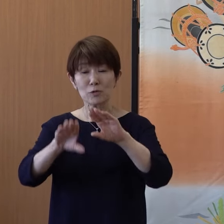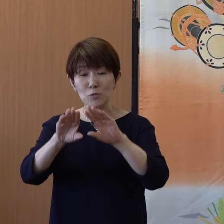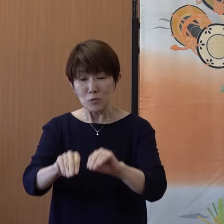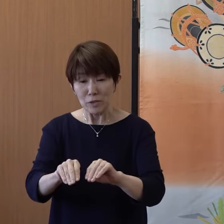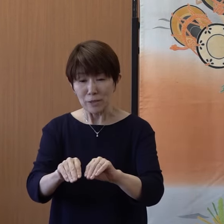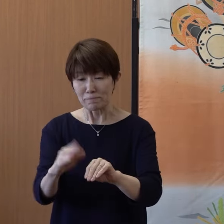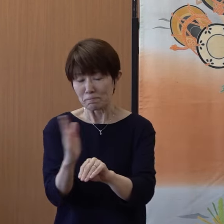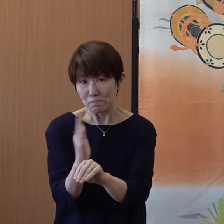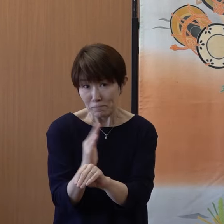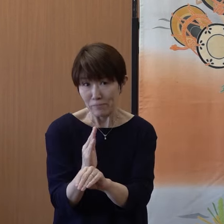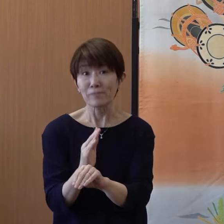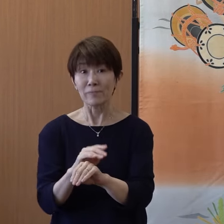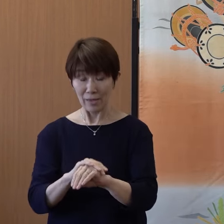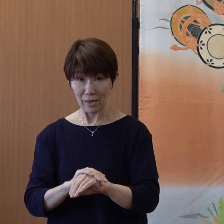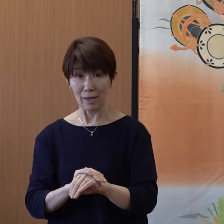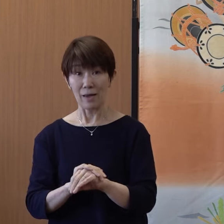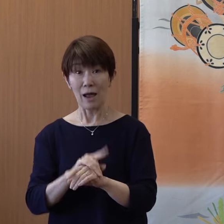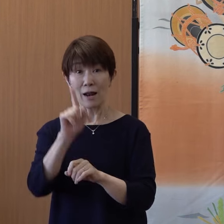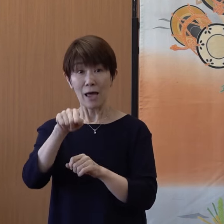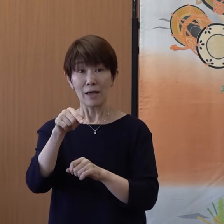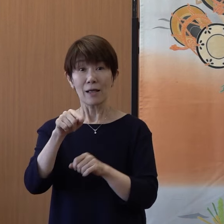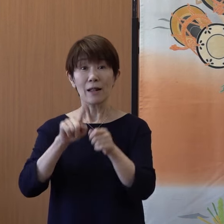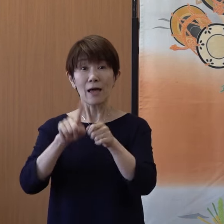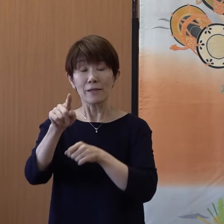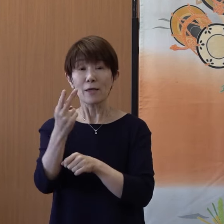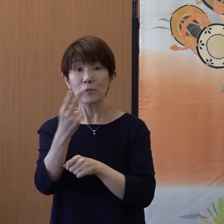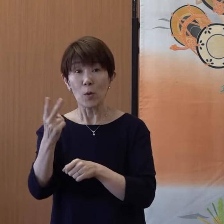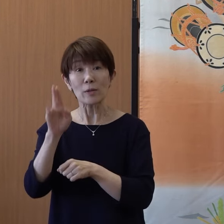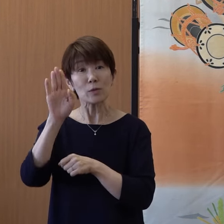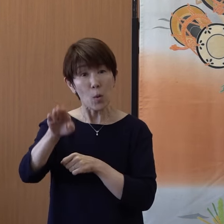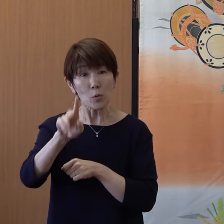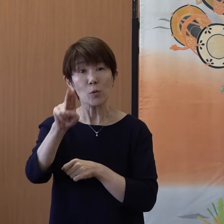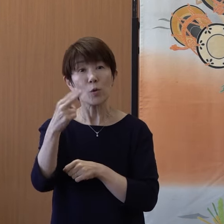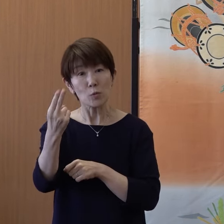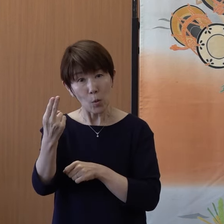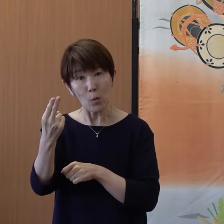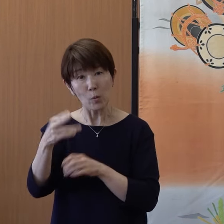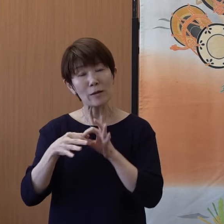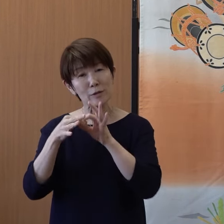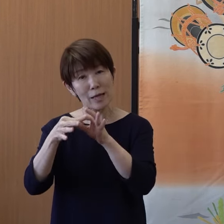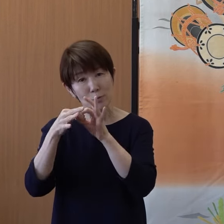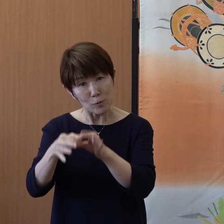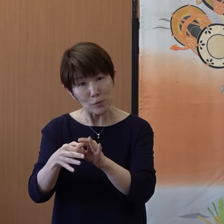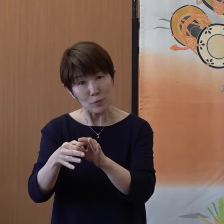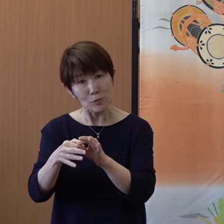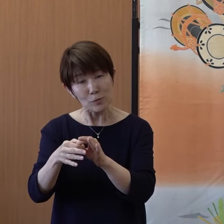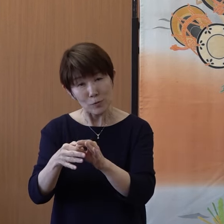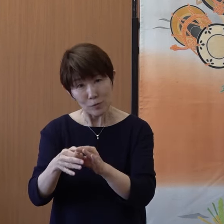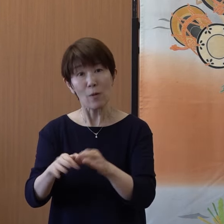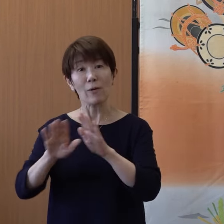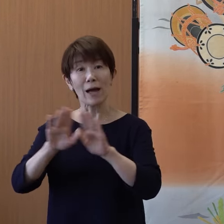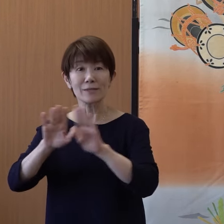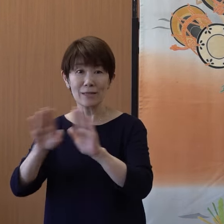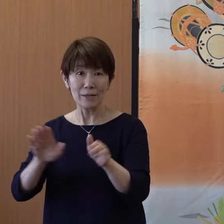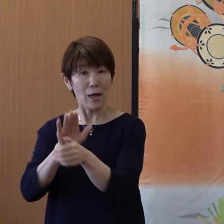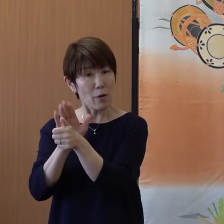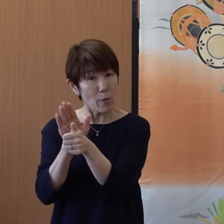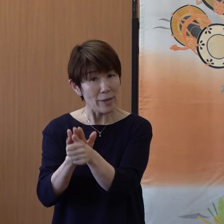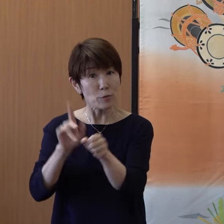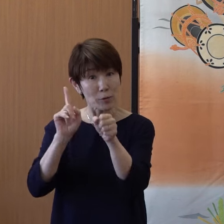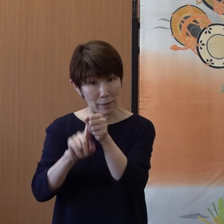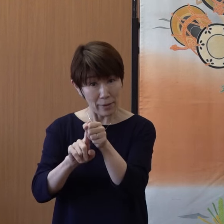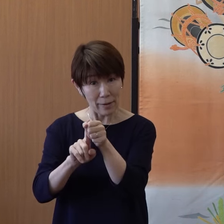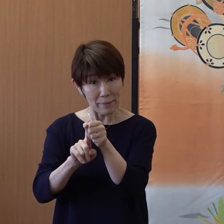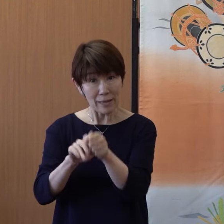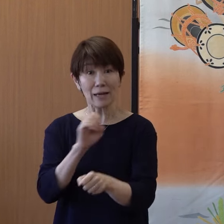を回避し、来年度以降の能登地区での継続開催を後押しするとともに、金沢